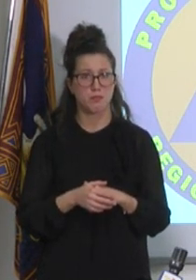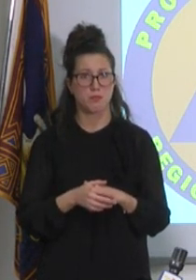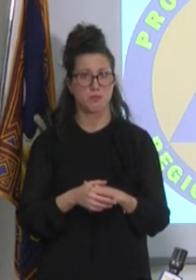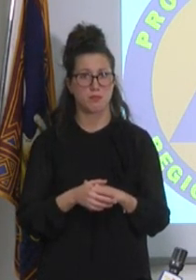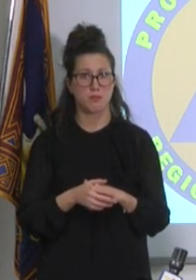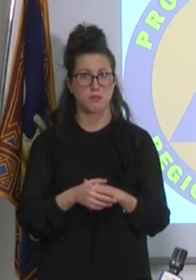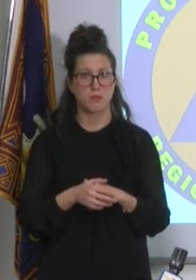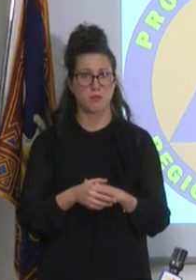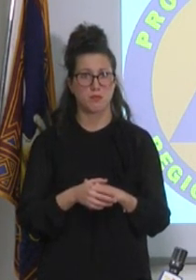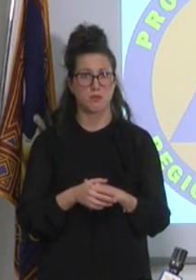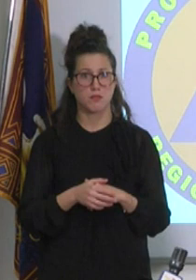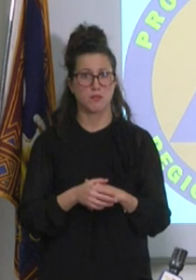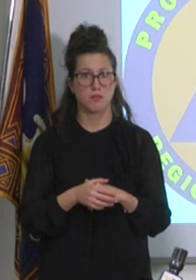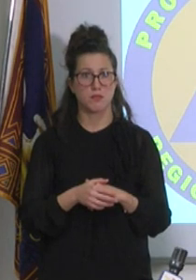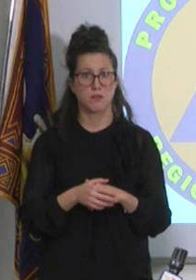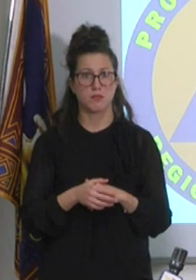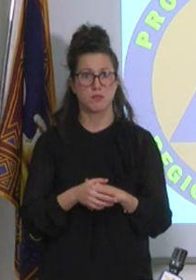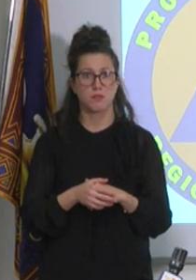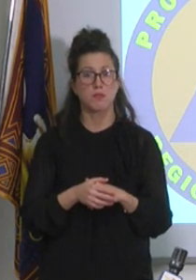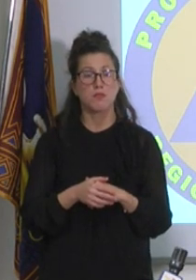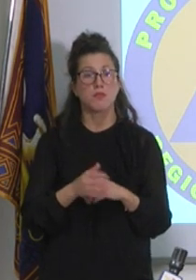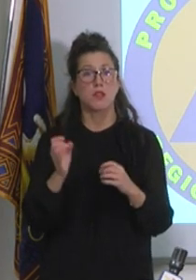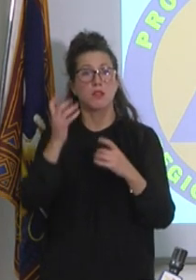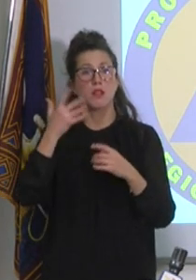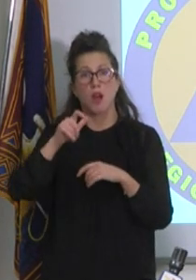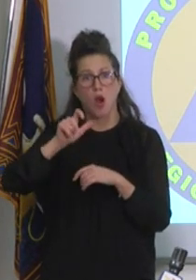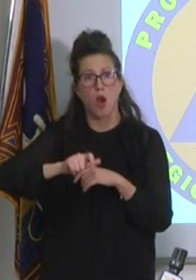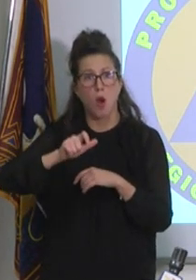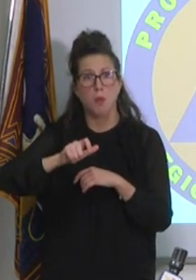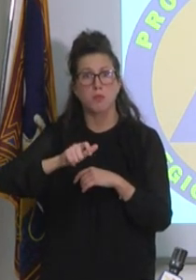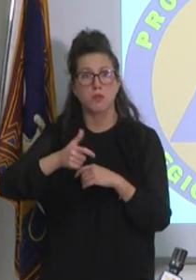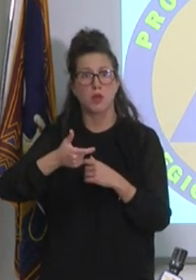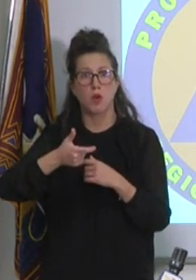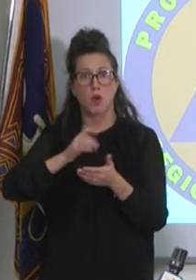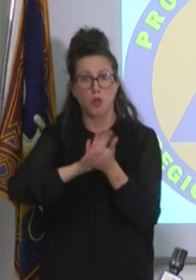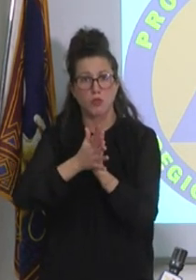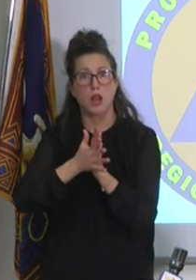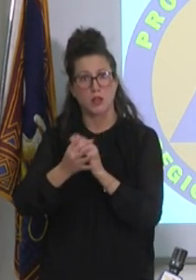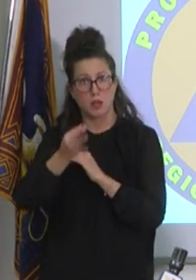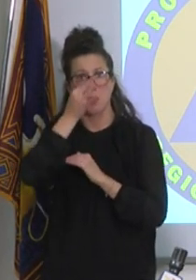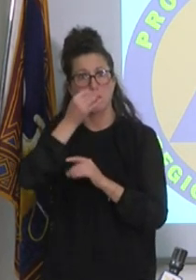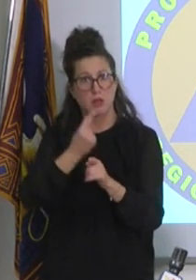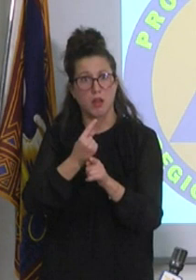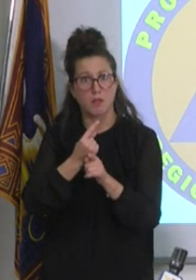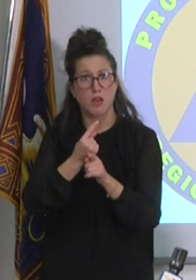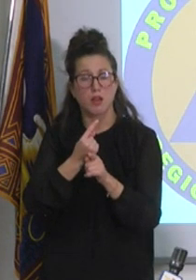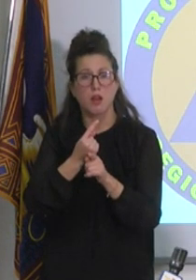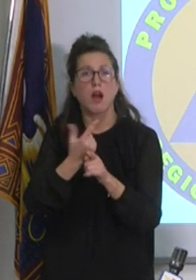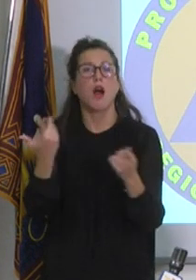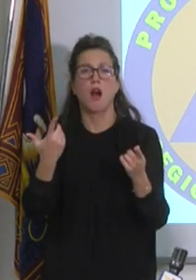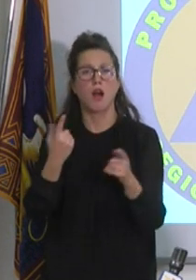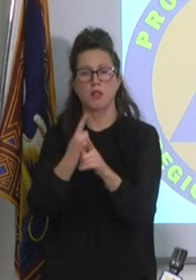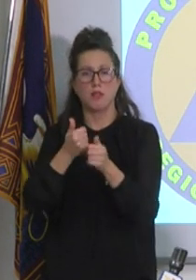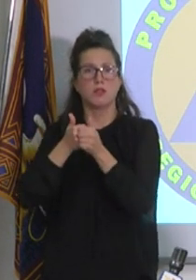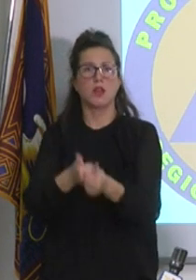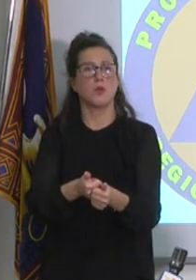qualcuno mi venga a dire qui che il contratto non prevede l'obbligo il